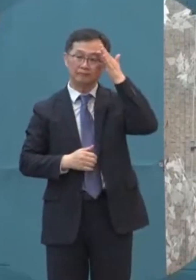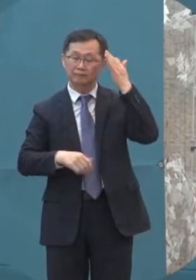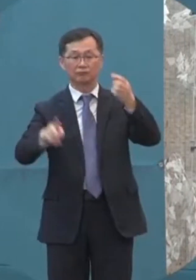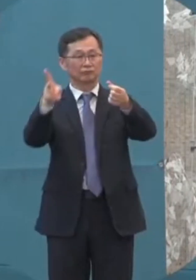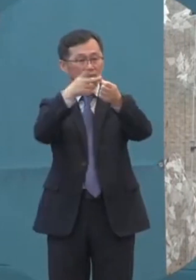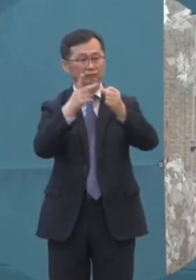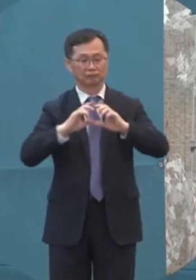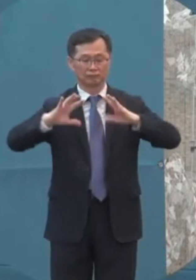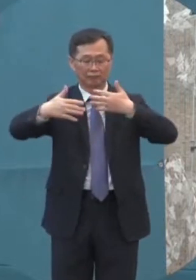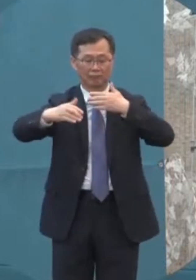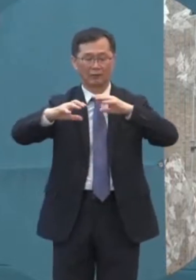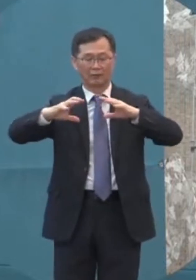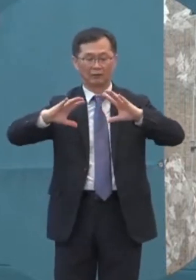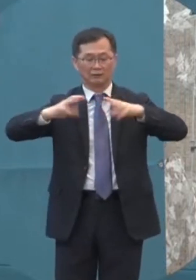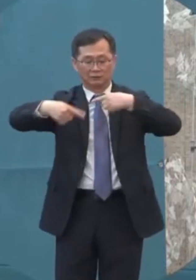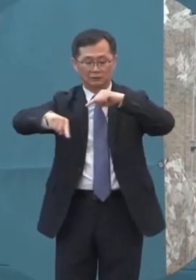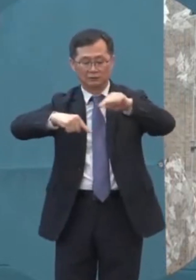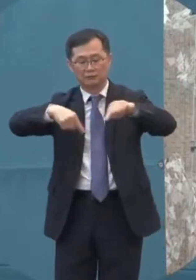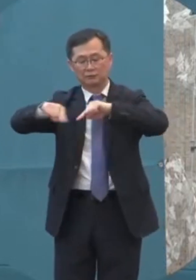둘째는 정치개혁입니다.